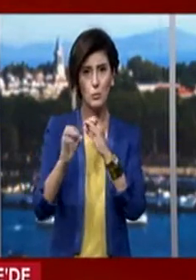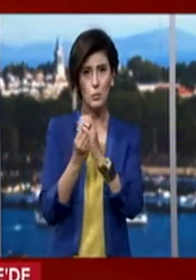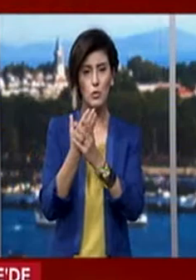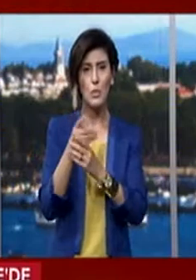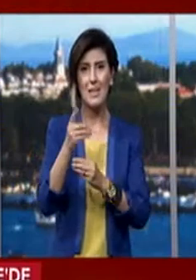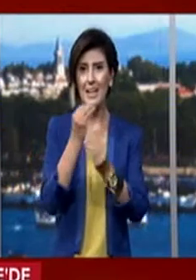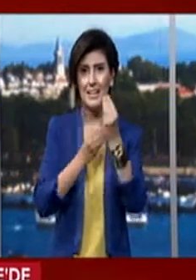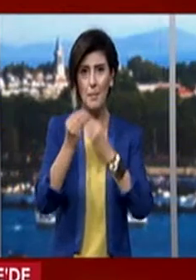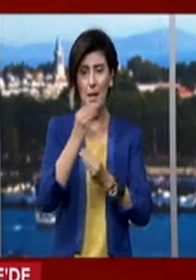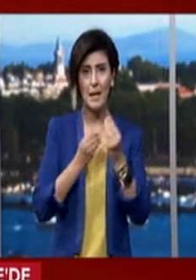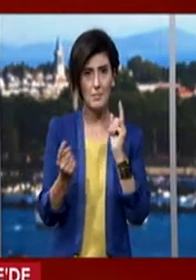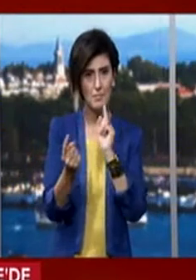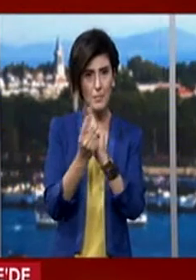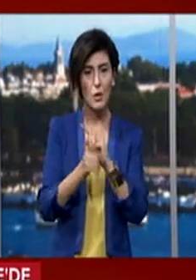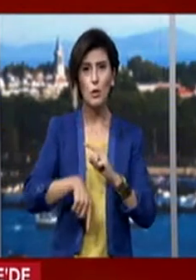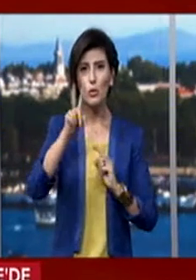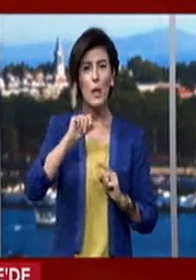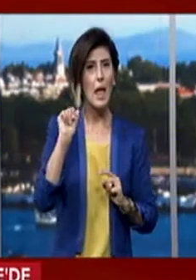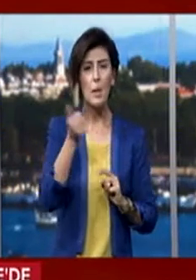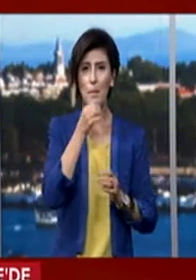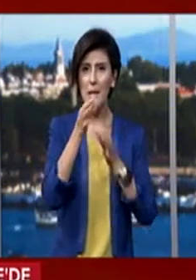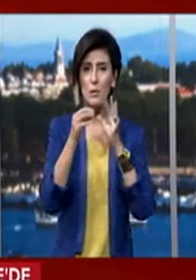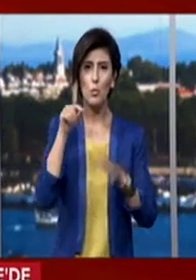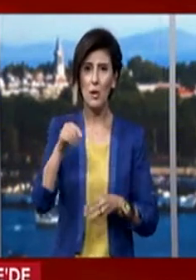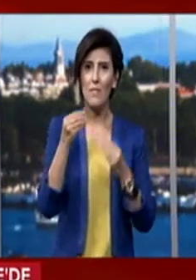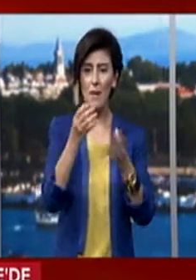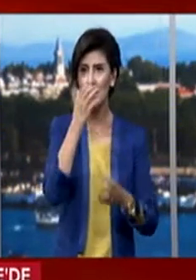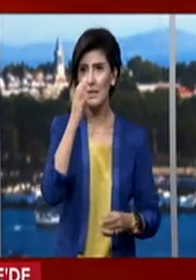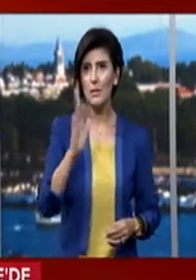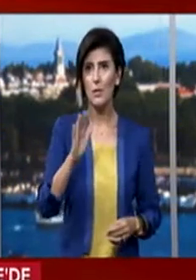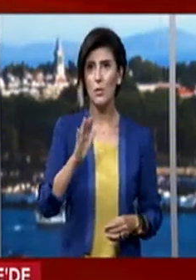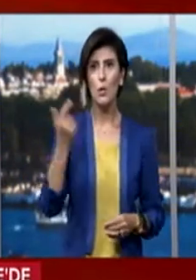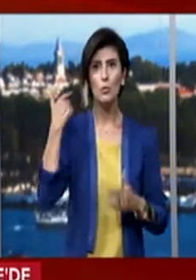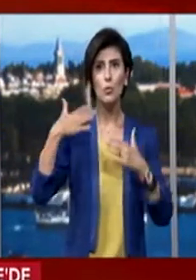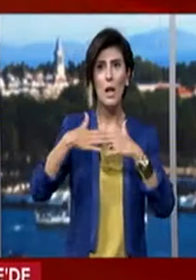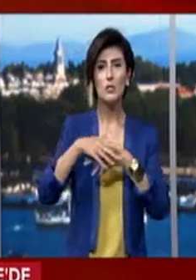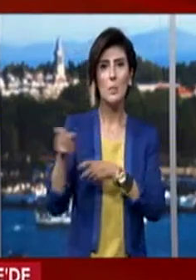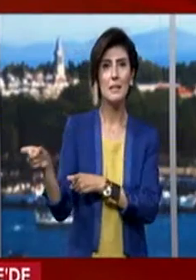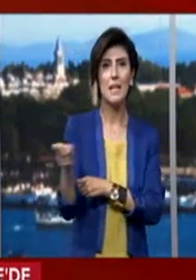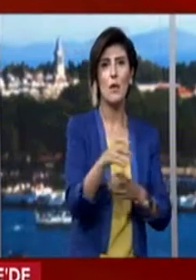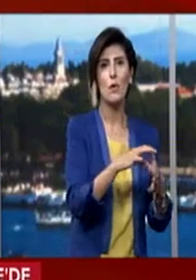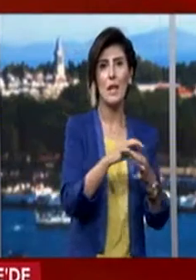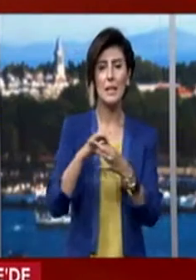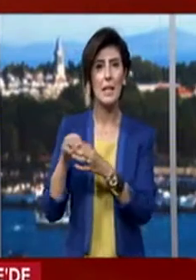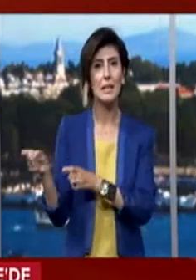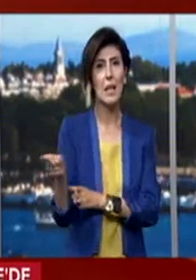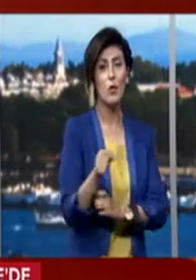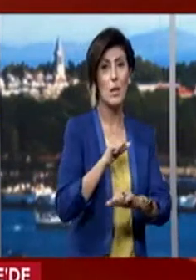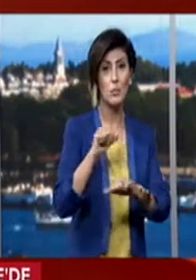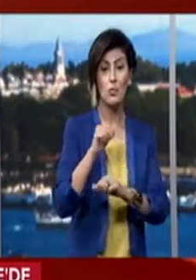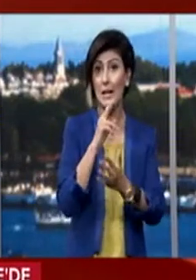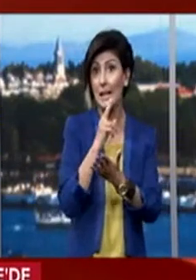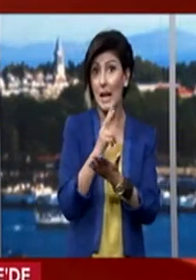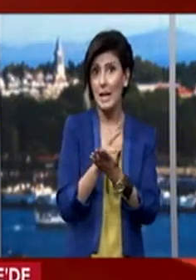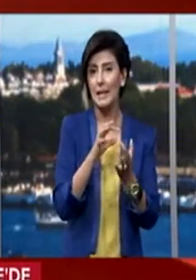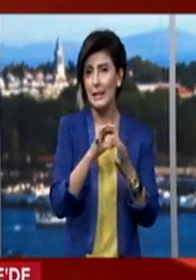bir araya gelecek. Günün en önemli mesajlarını aslında burada vermesini bekliyoruz. Dün akşam terörle ilgili, terörle mücadeleyle, kararlılıkla